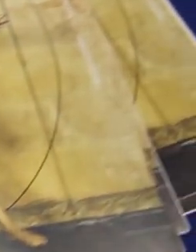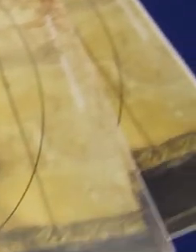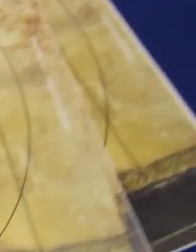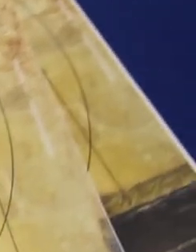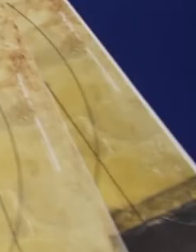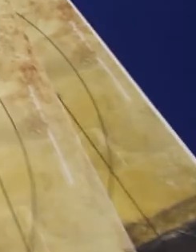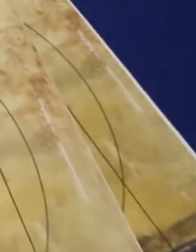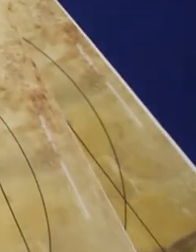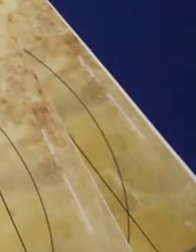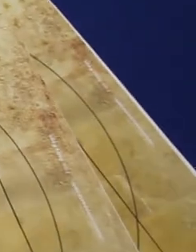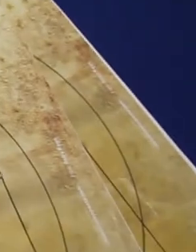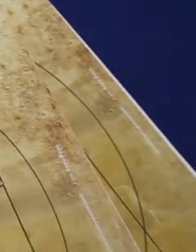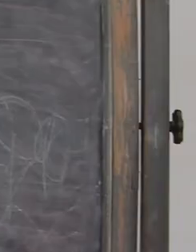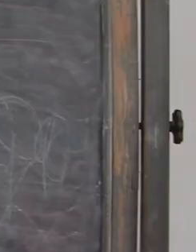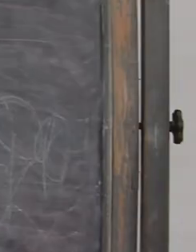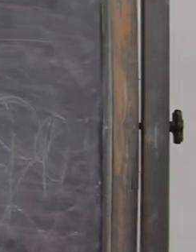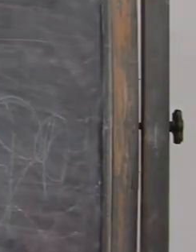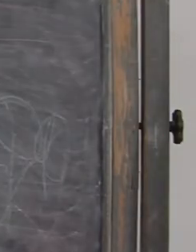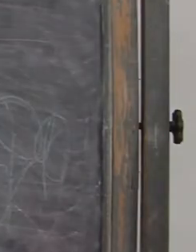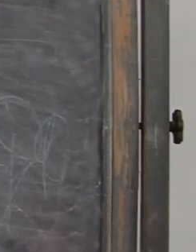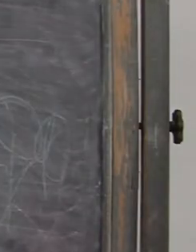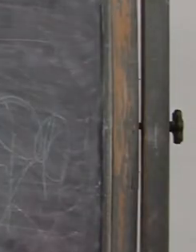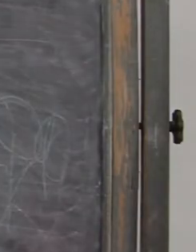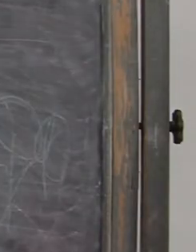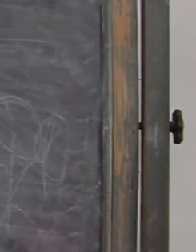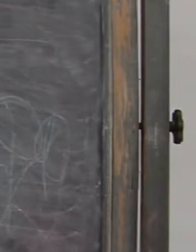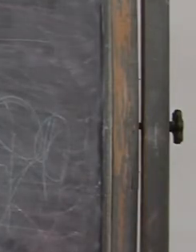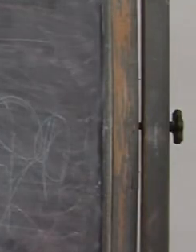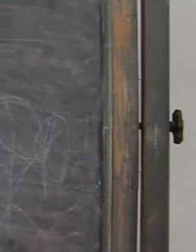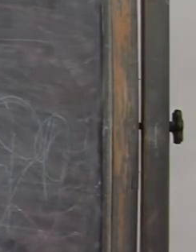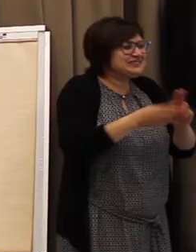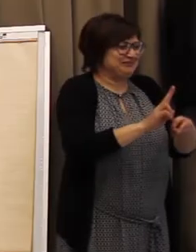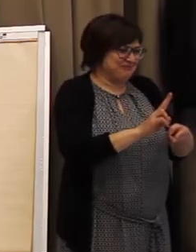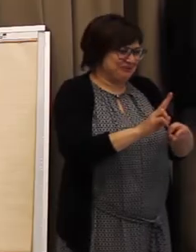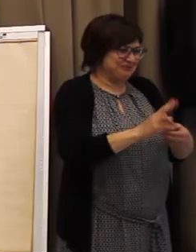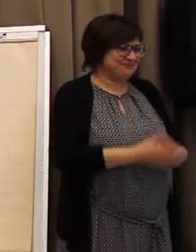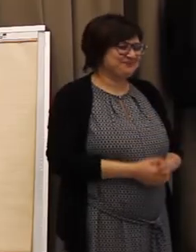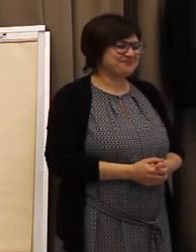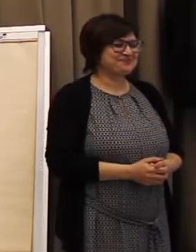altro che si chiama Noi siamo Angeli.